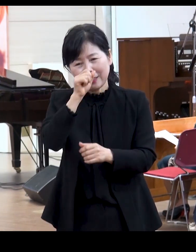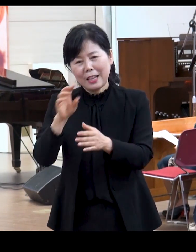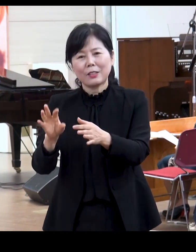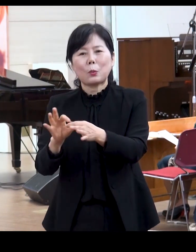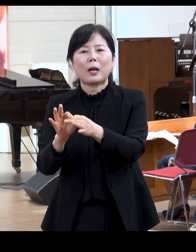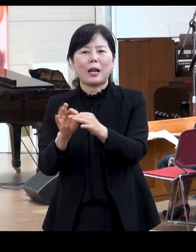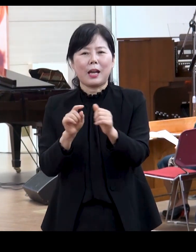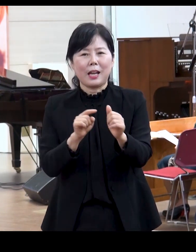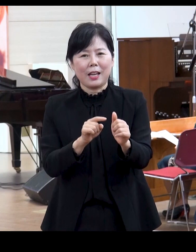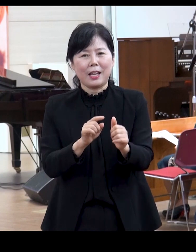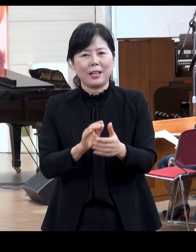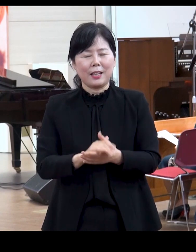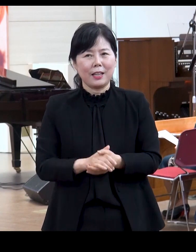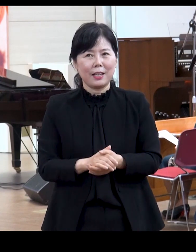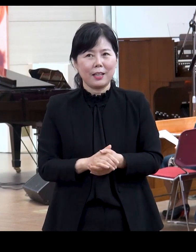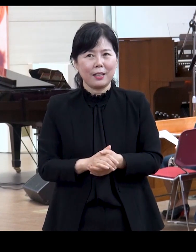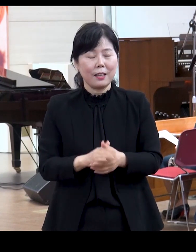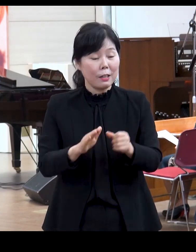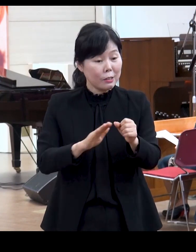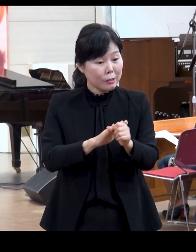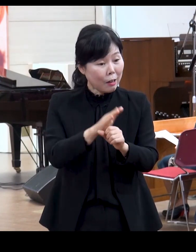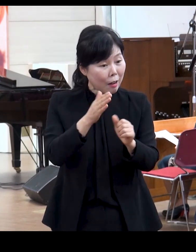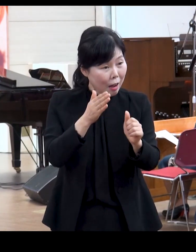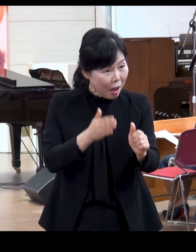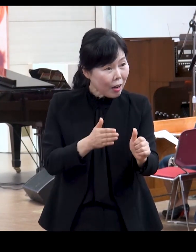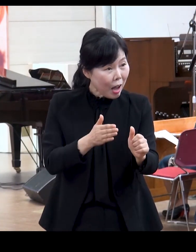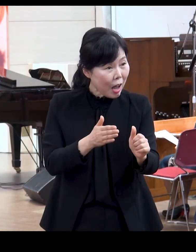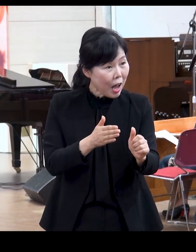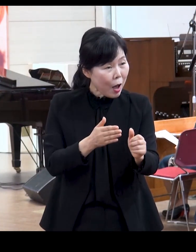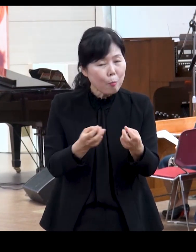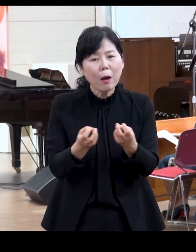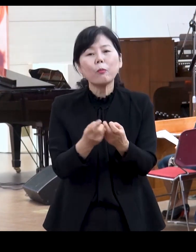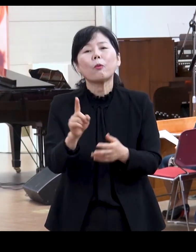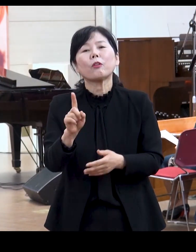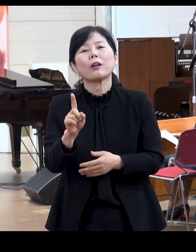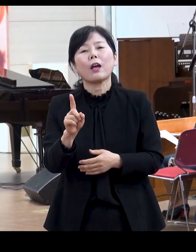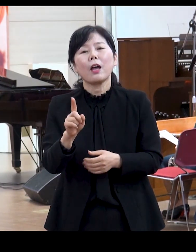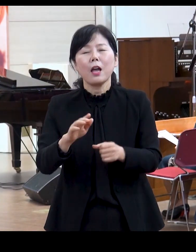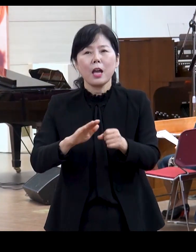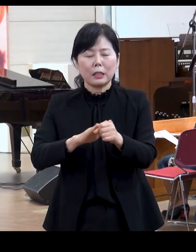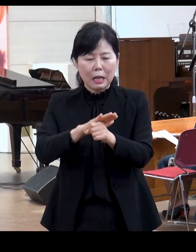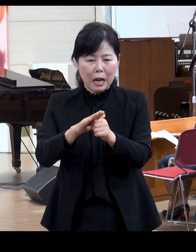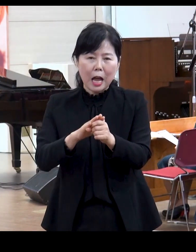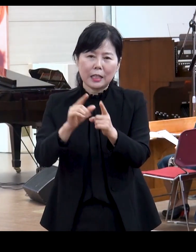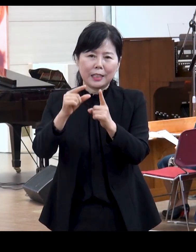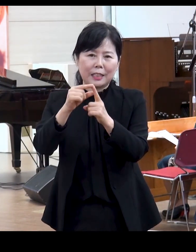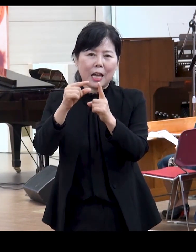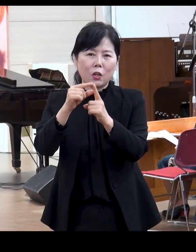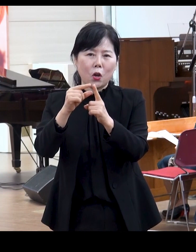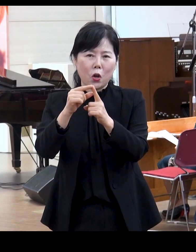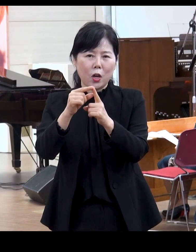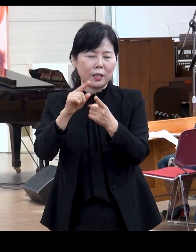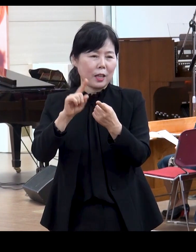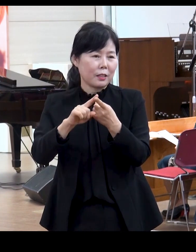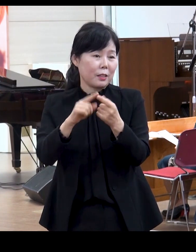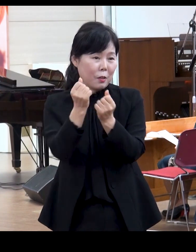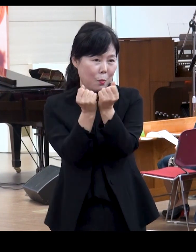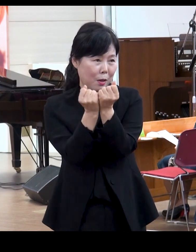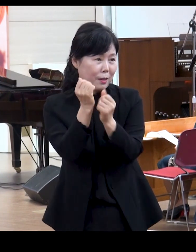속하라. 자, 사랑하라 하는 권면을 위해서 먼저 사랑을 언급하고 있습니다. 자, 그런데